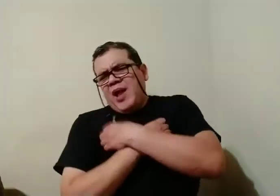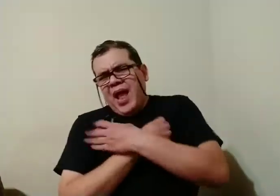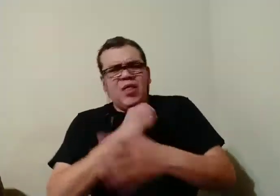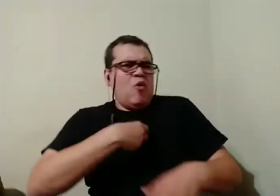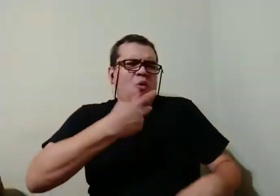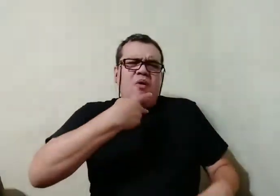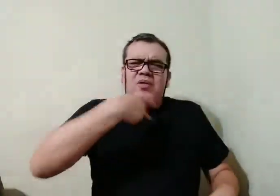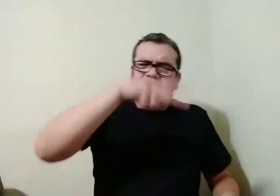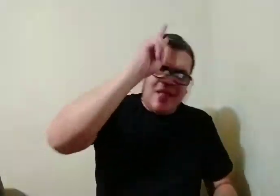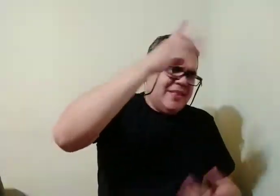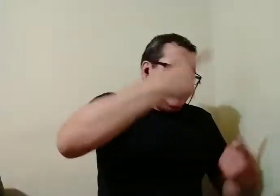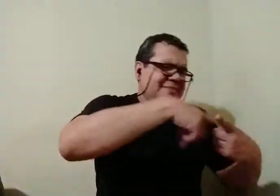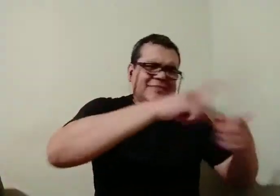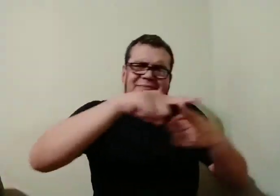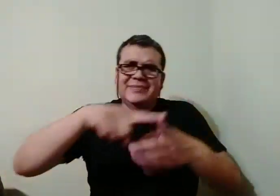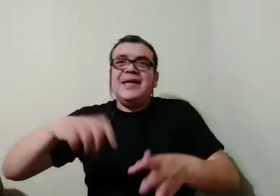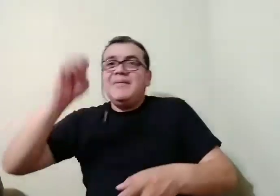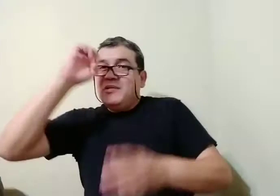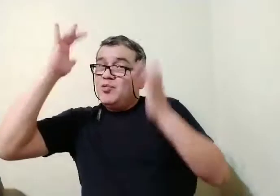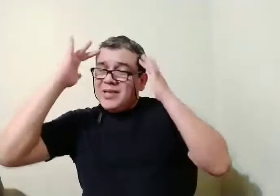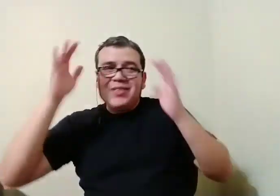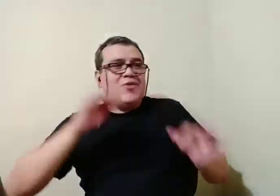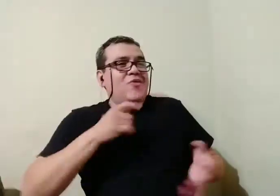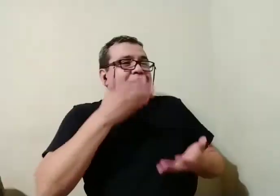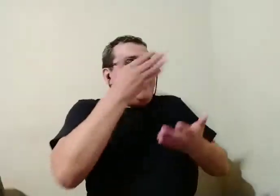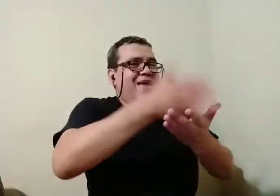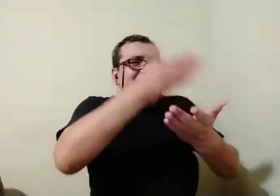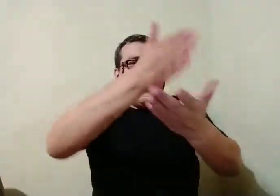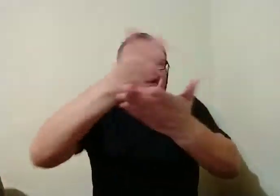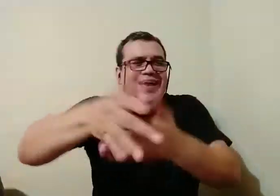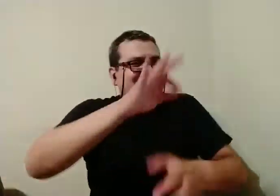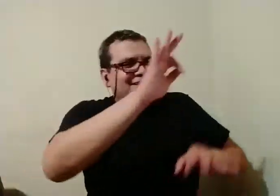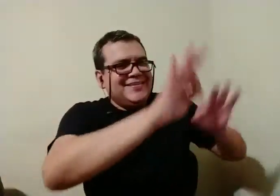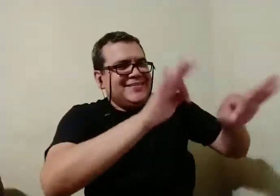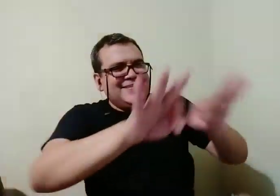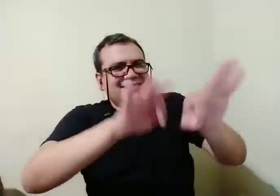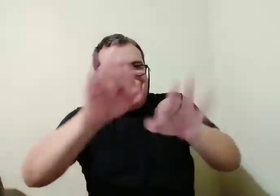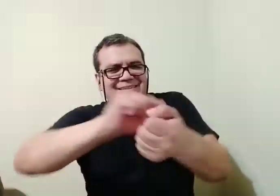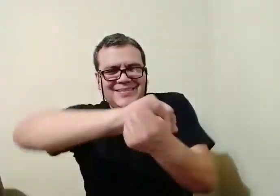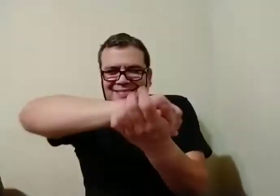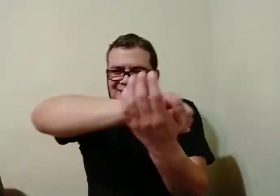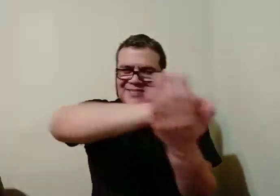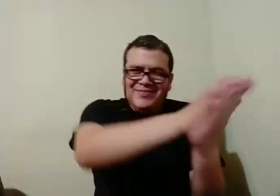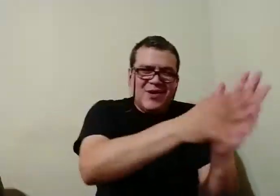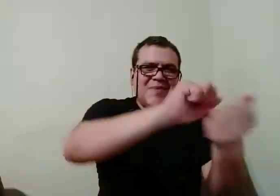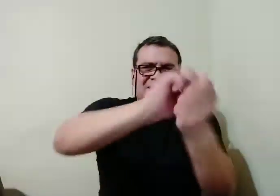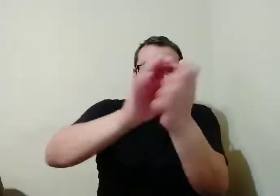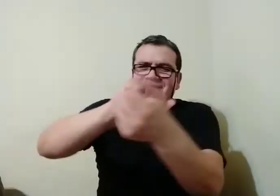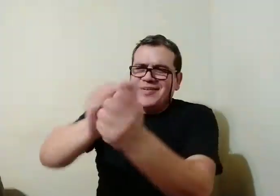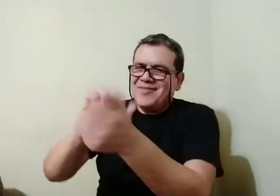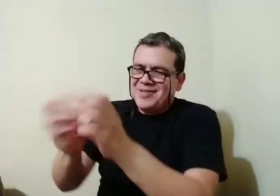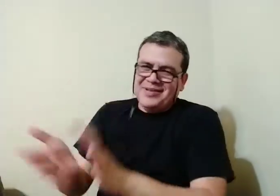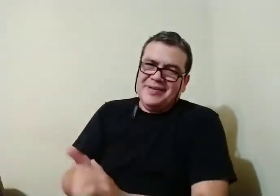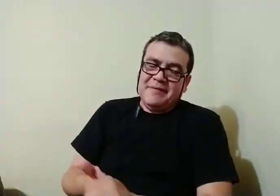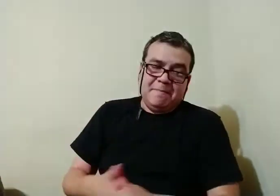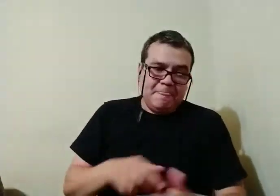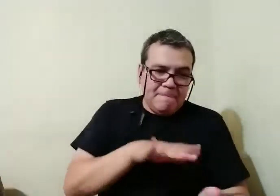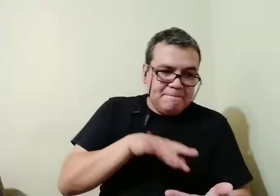Hechos 17:34 se refiere a la conversión de Dionisio el